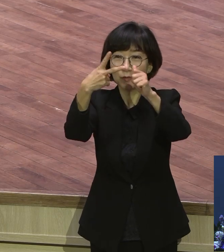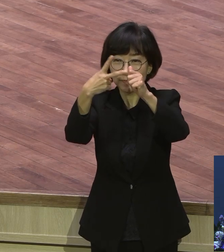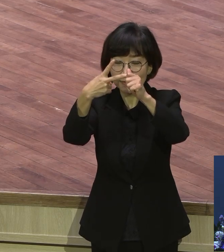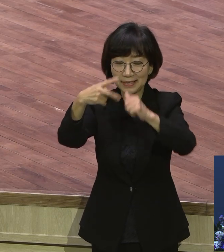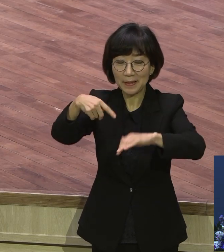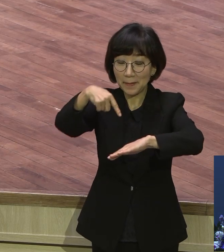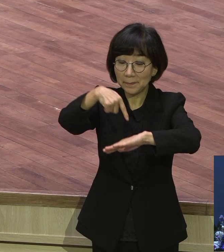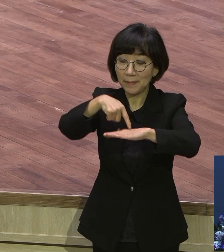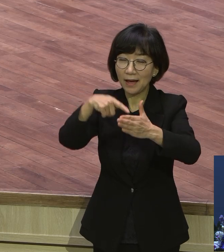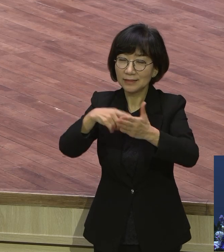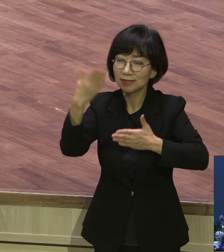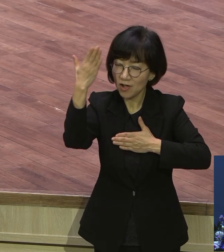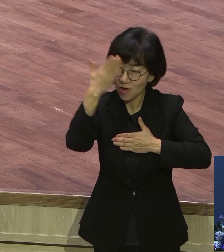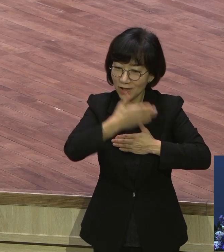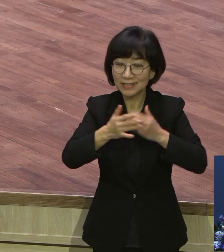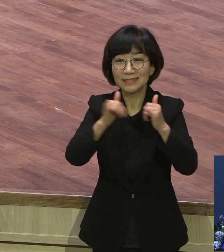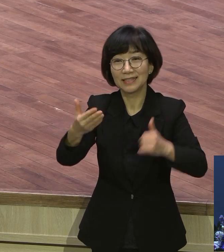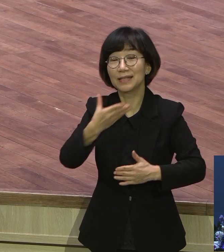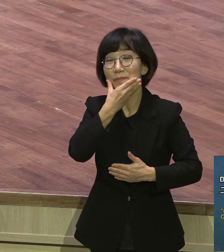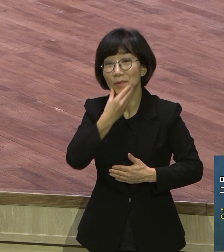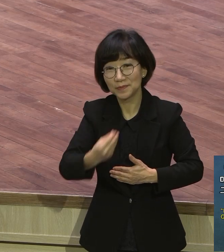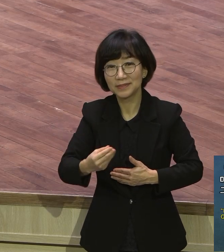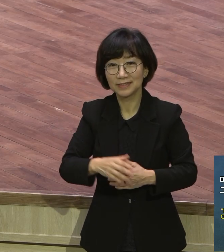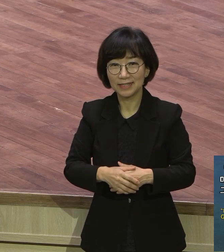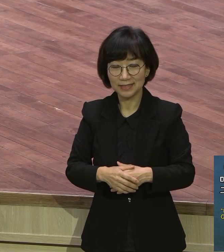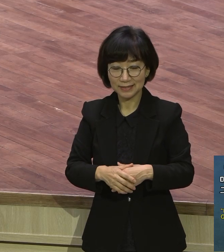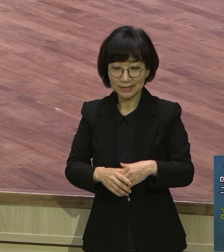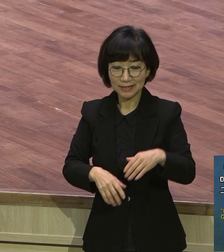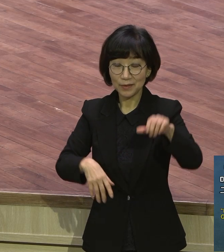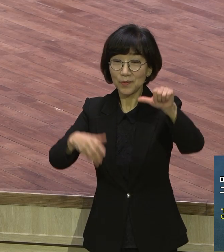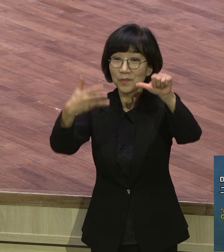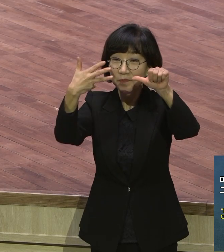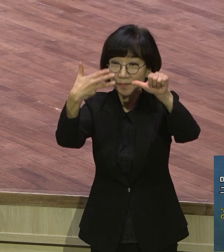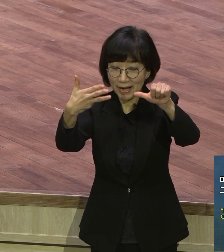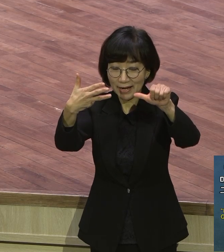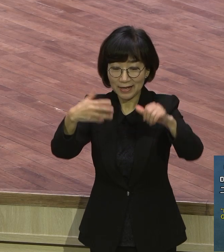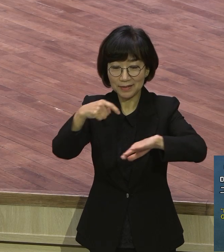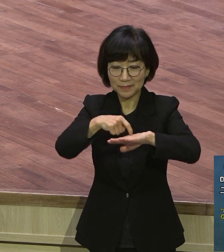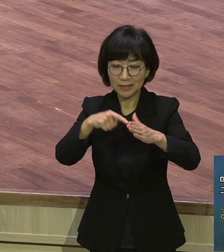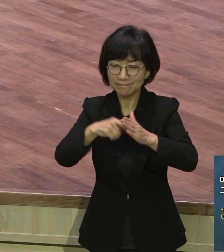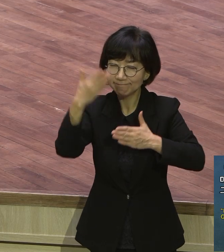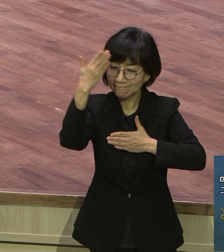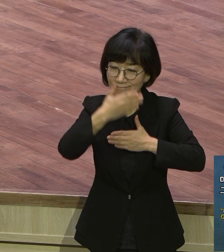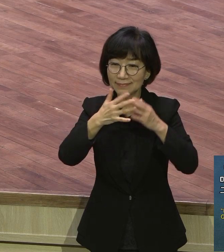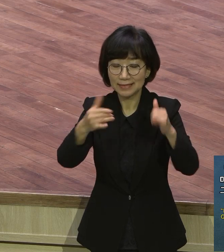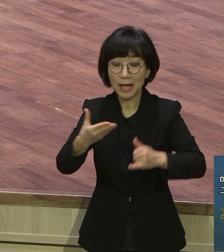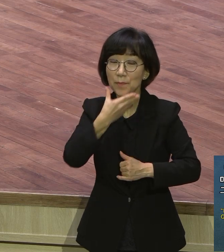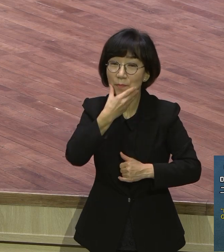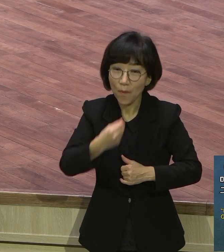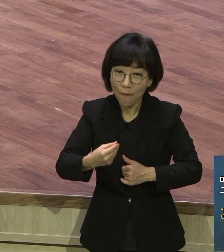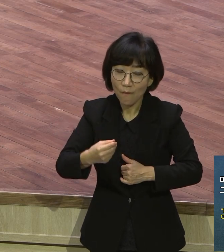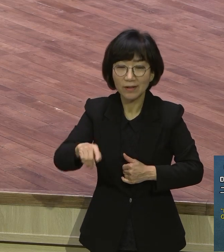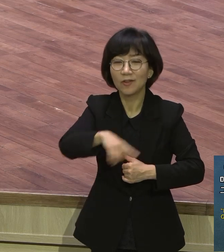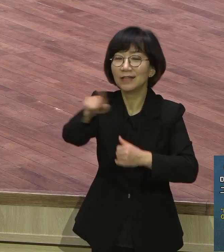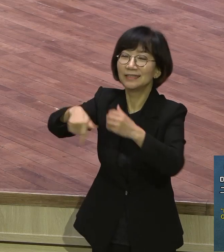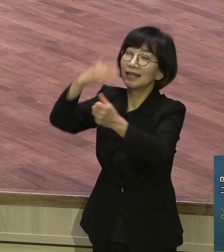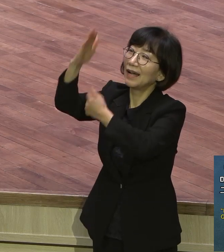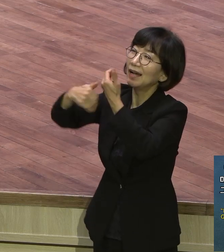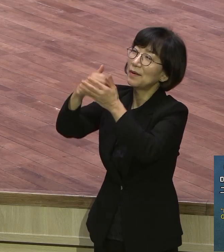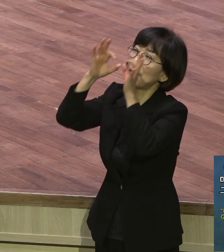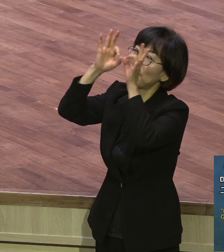청결한 자의 복이 8절입니다 마음이 청결한 자는 복이 있나니 그들이 하나님을